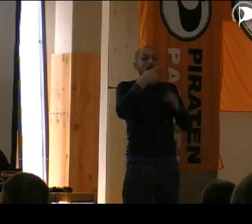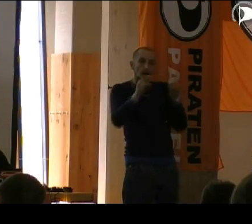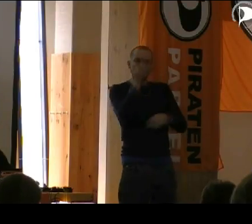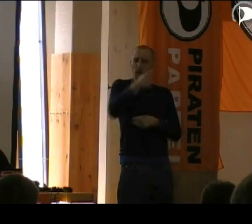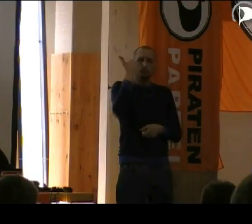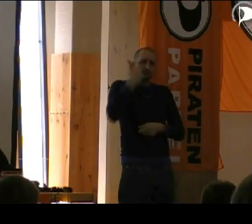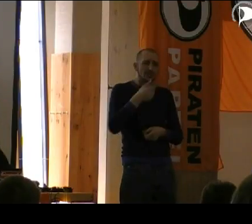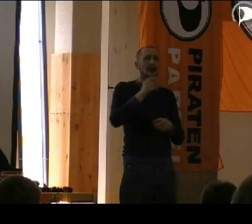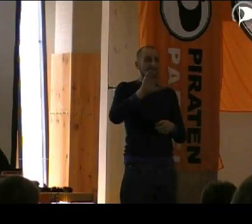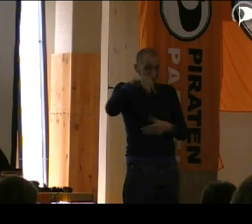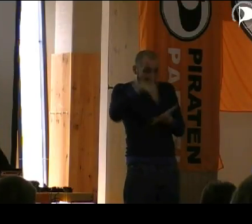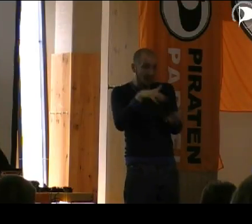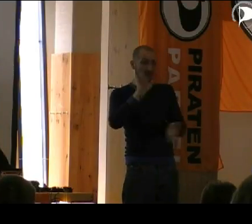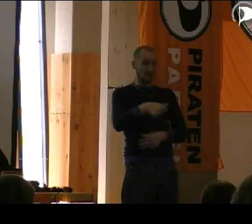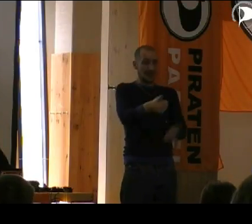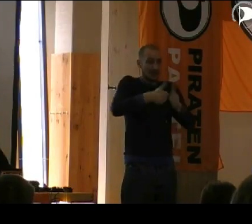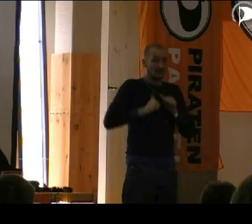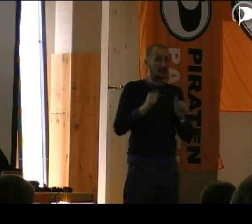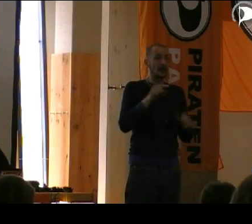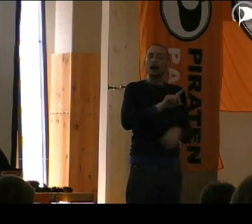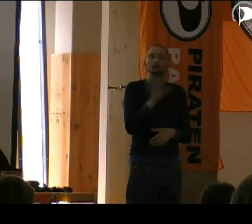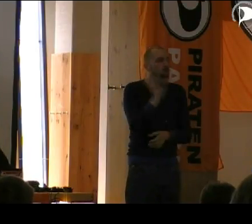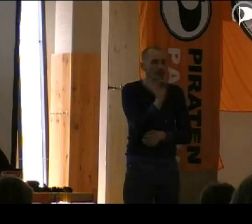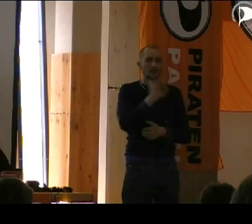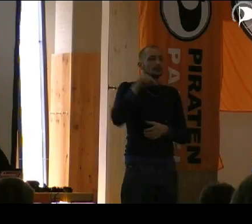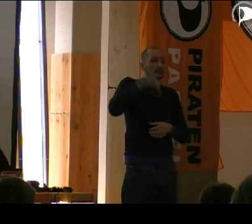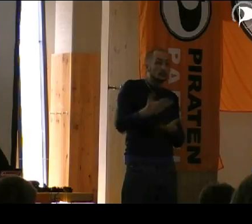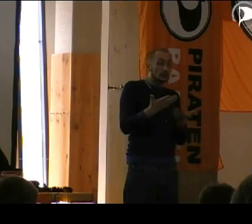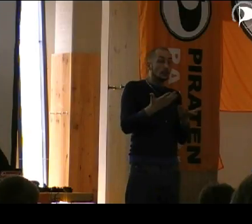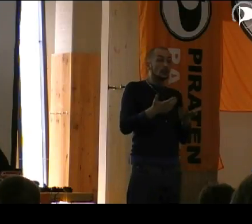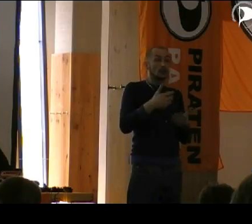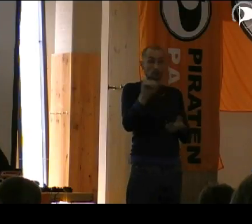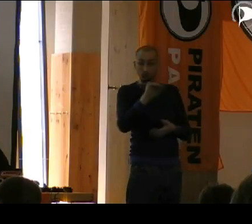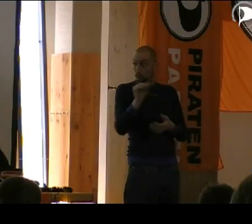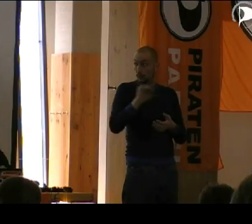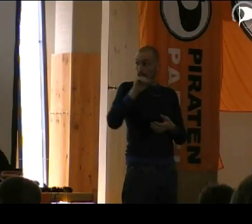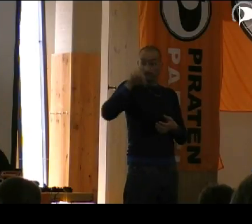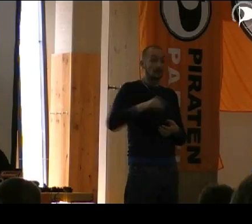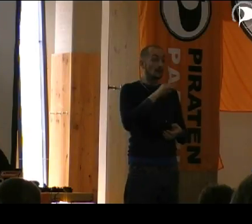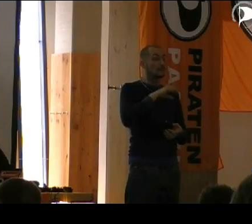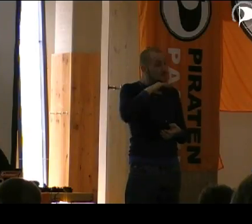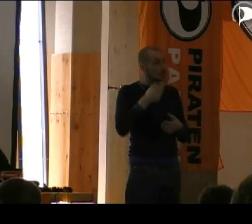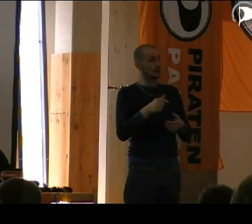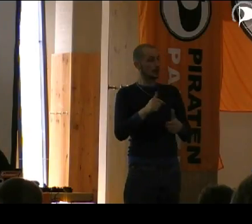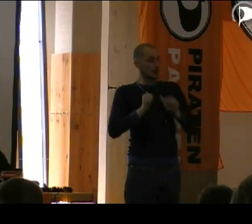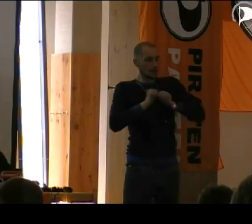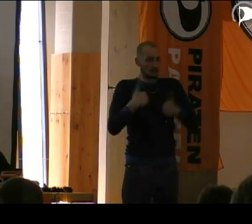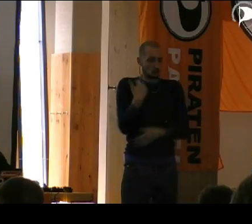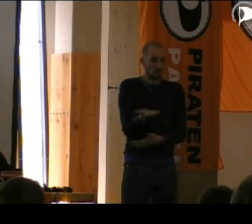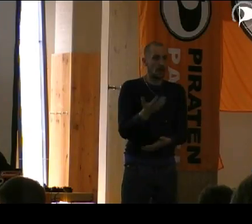können und das wäre auch kein beinbruch gewesen es werden sicherlich hilfe gekommen